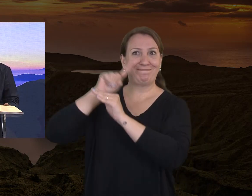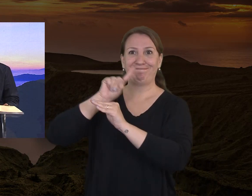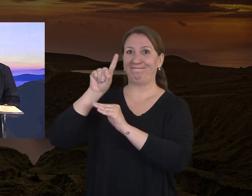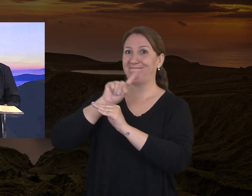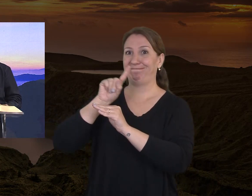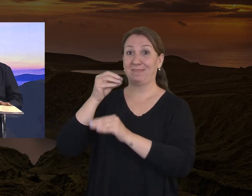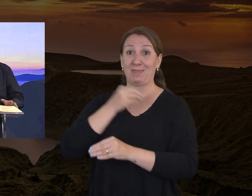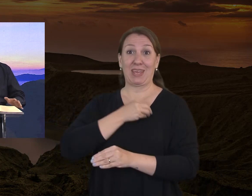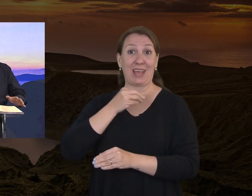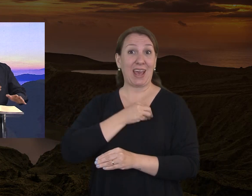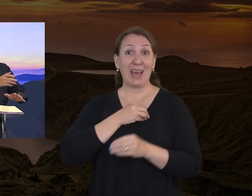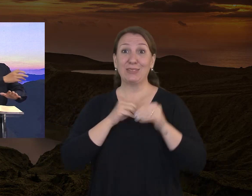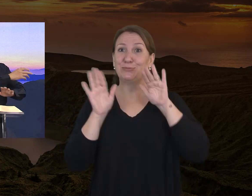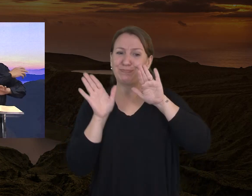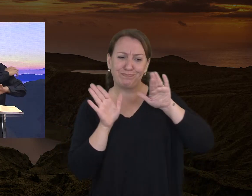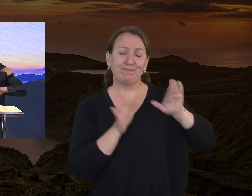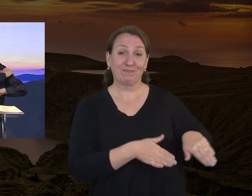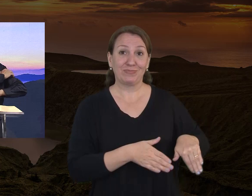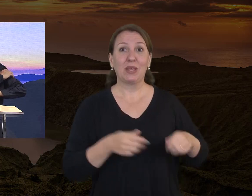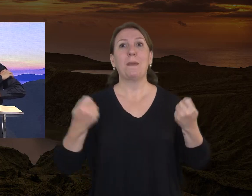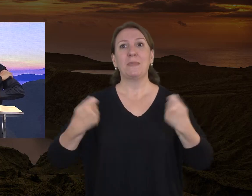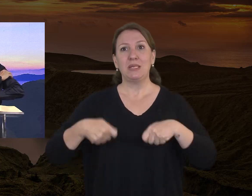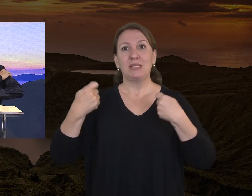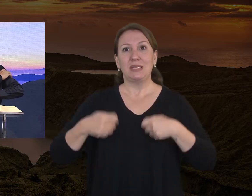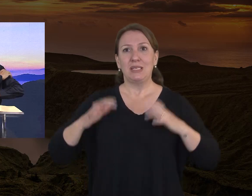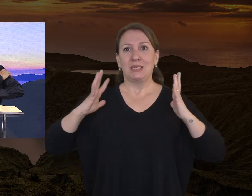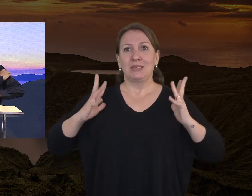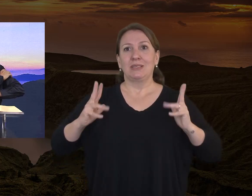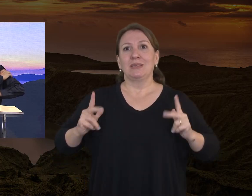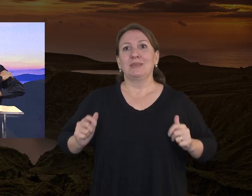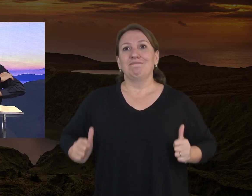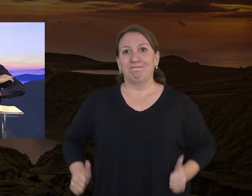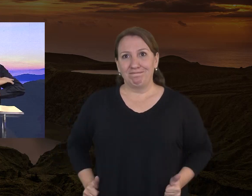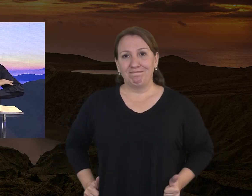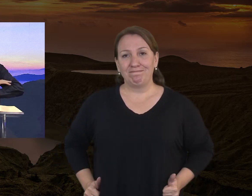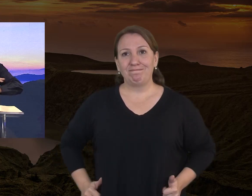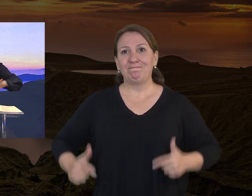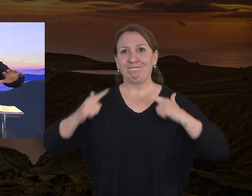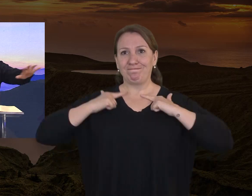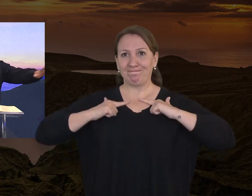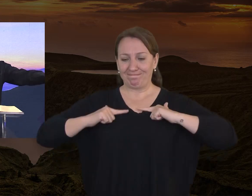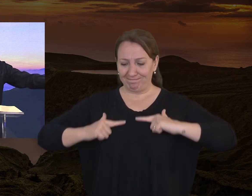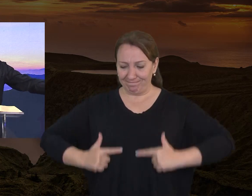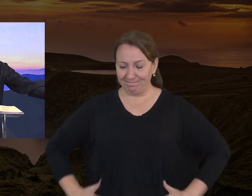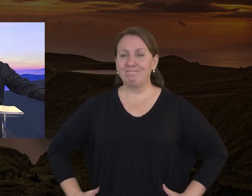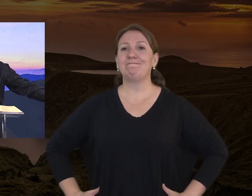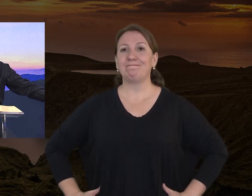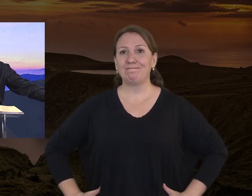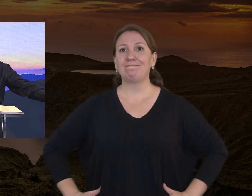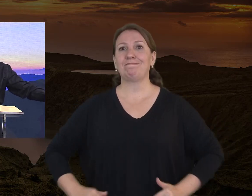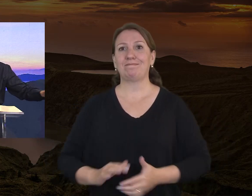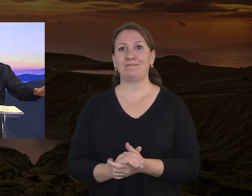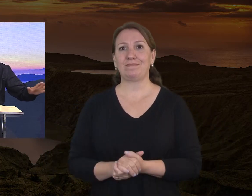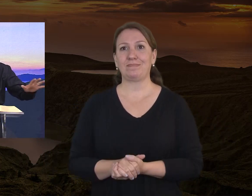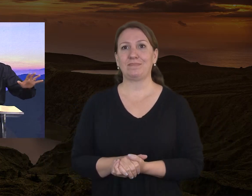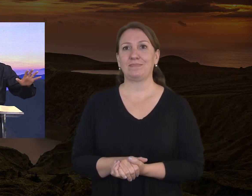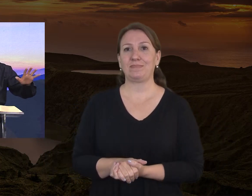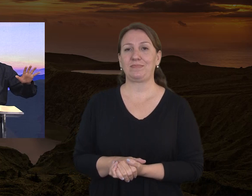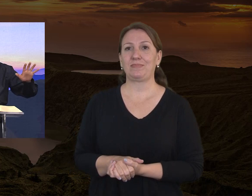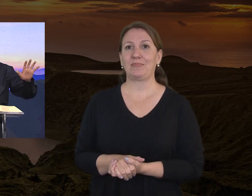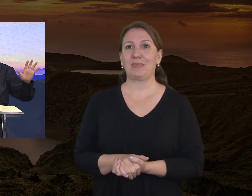Cristo visa limpar da mesma forma como limpou os nossos pecados e